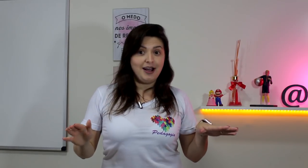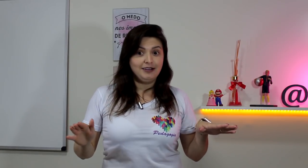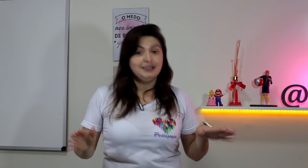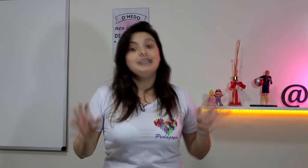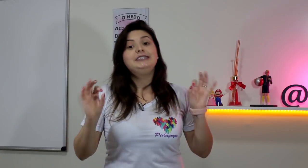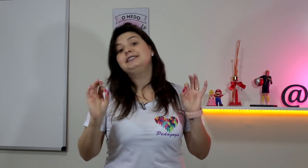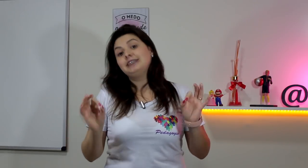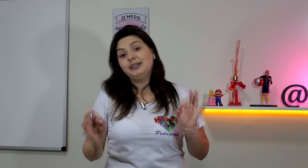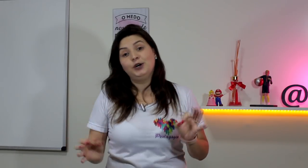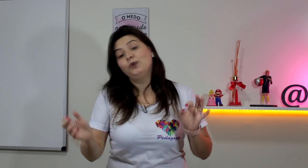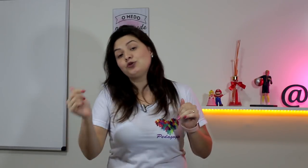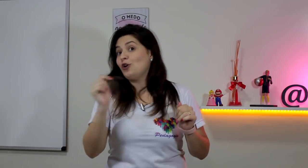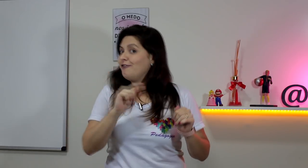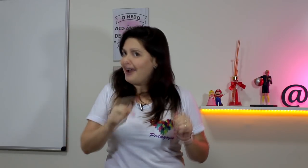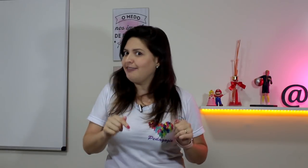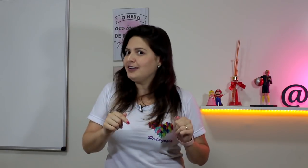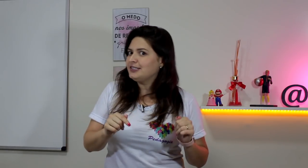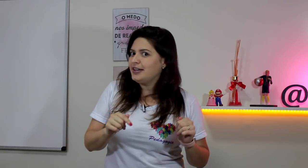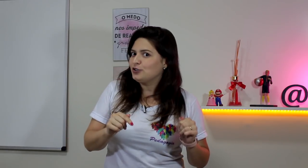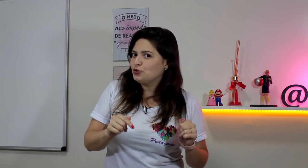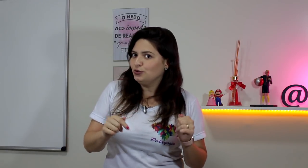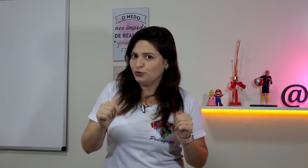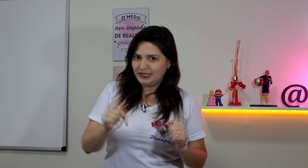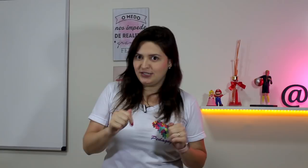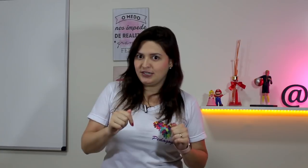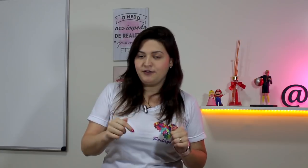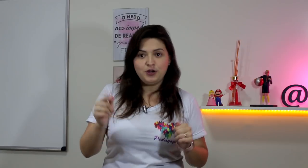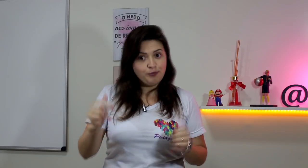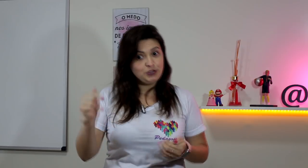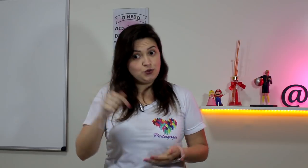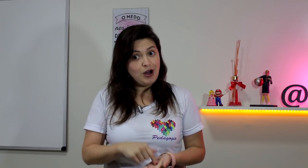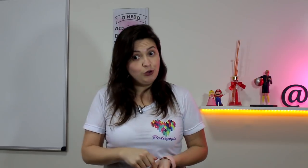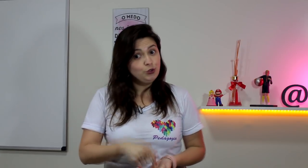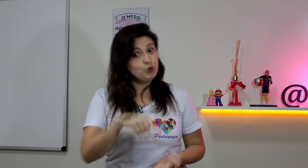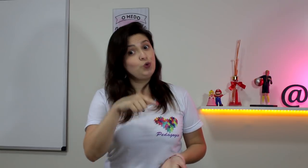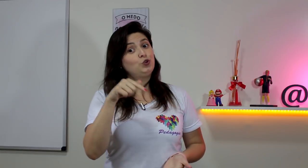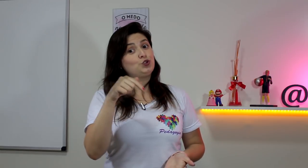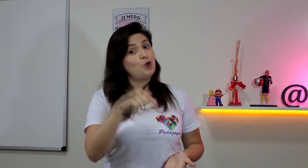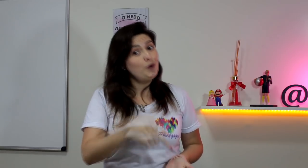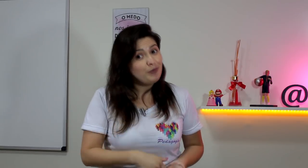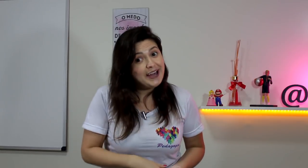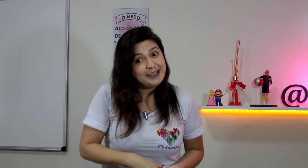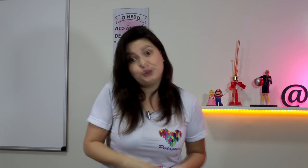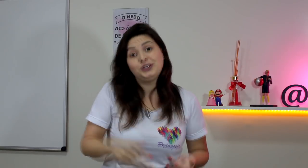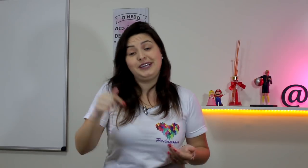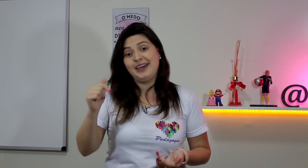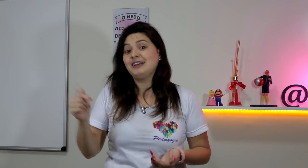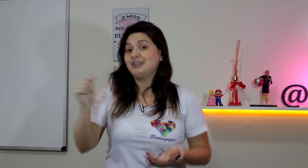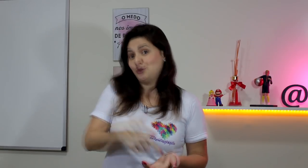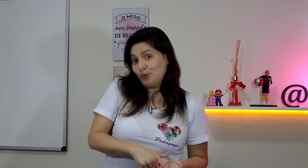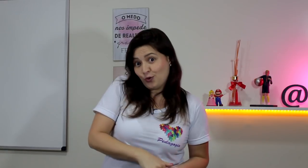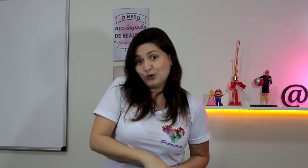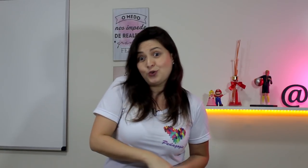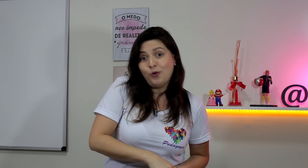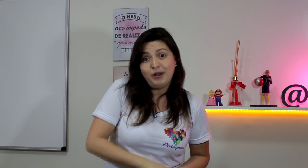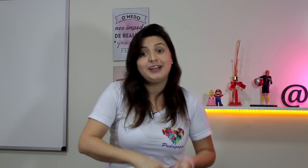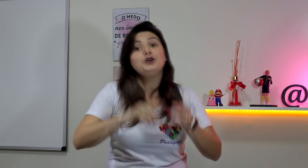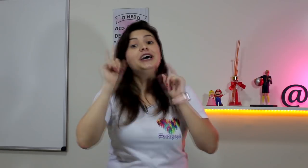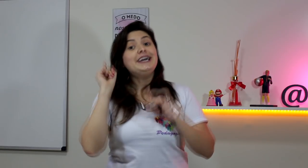ar. Então, só vai ter acesso nesse desafio o pessoal do curso completo, que tem acesso ao meu curso completo.